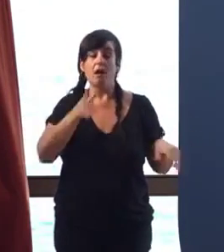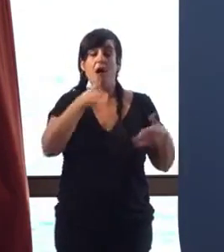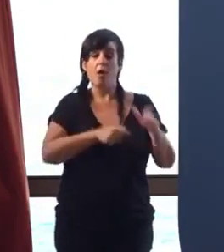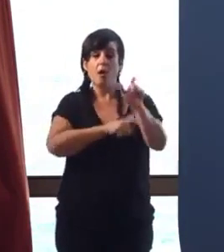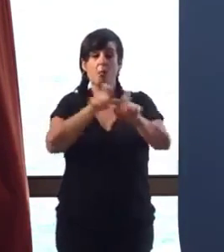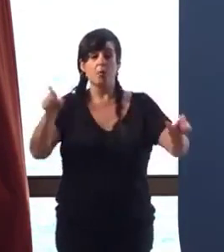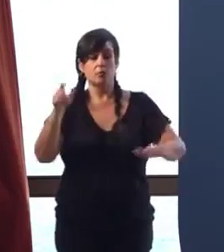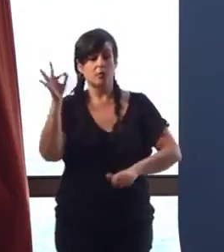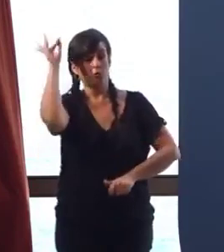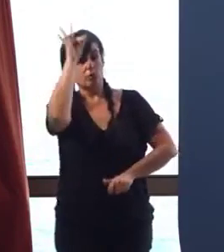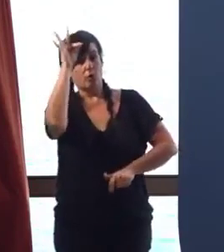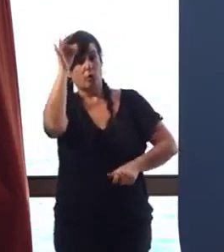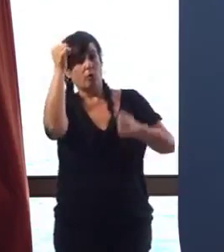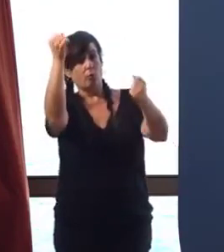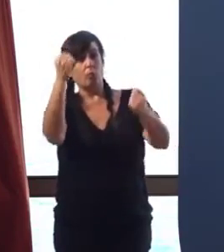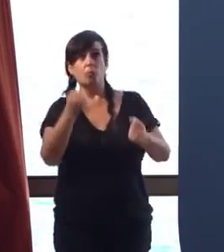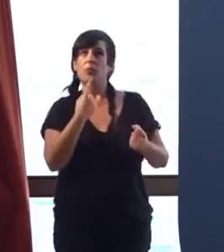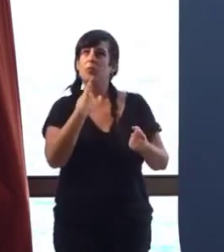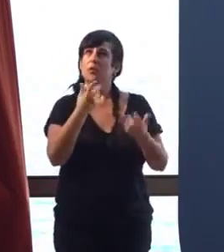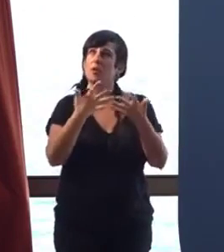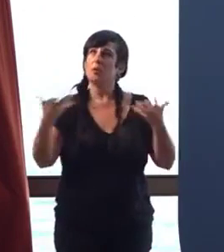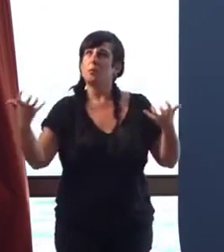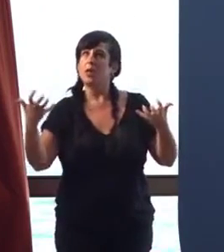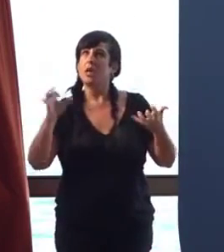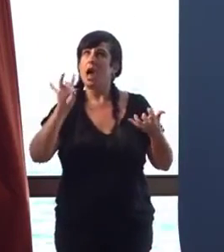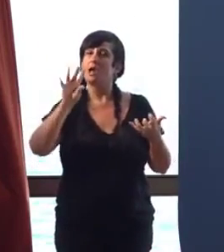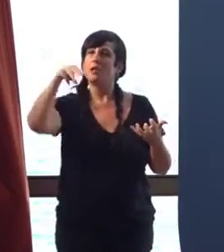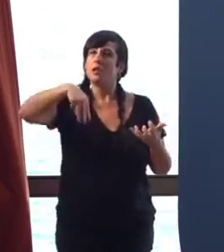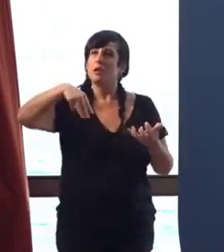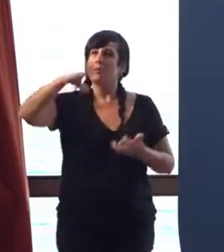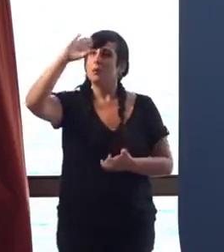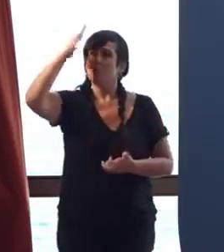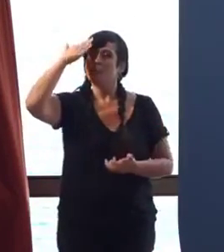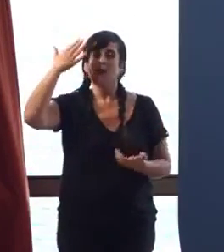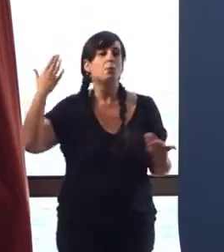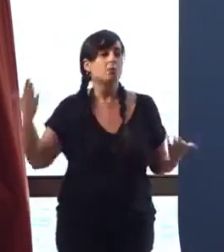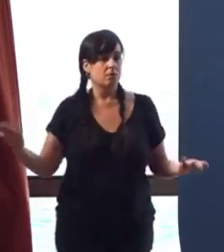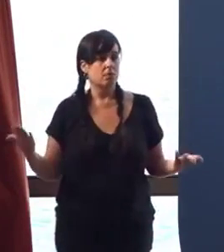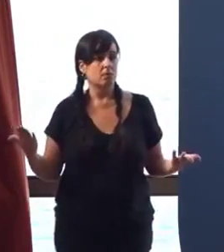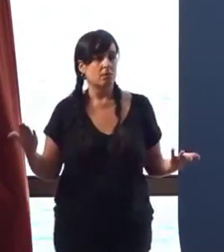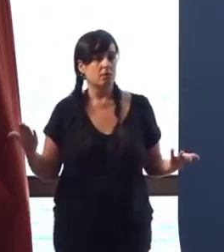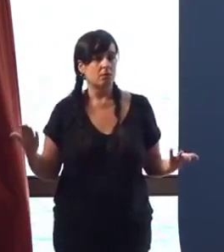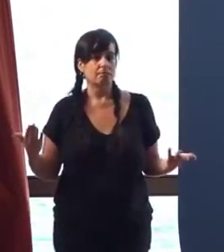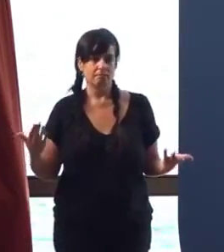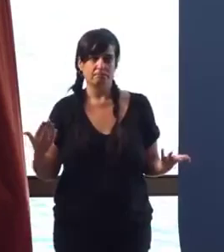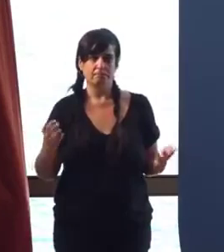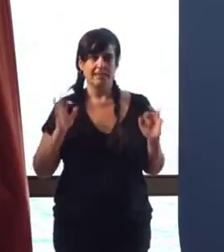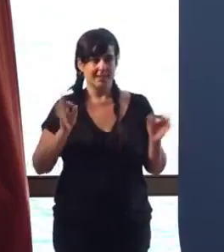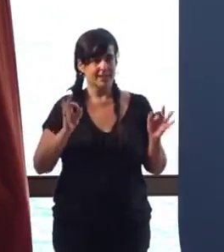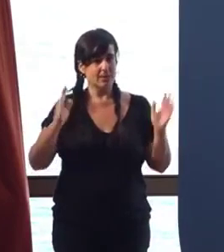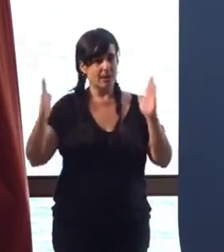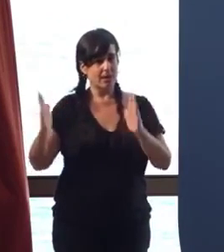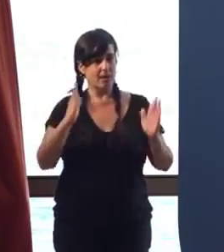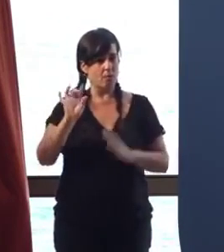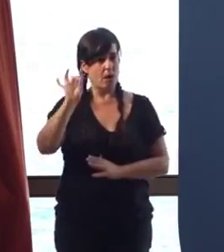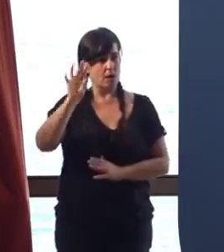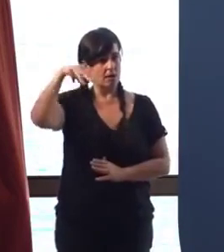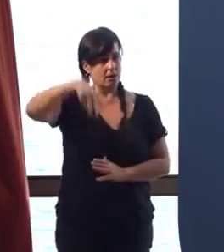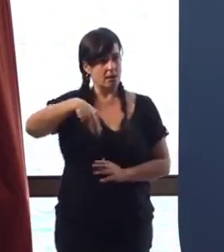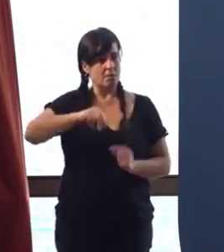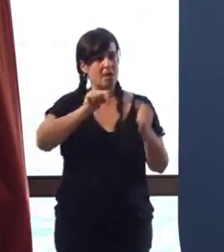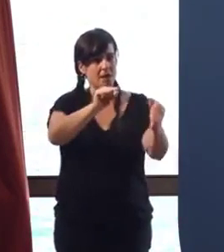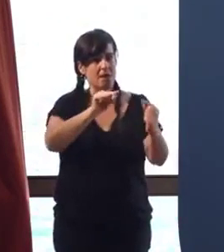cuál fue el mensaje fundamental del 15M. Si el 15M lanzó un mensaje un debate teórico sobre si el problema